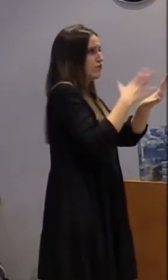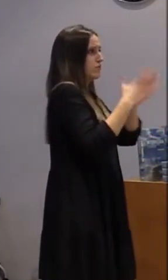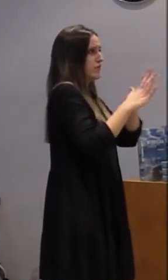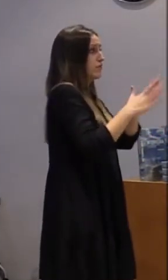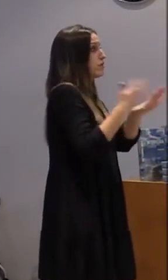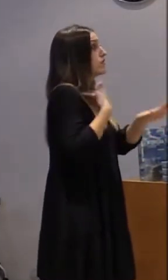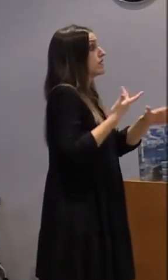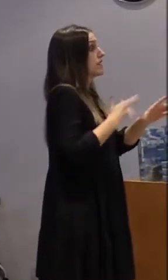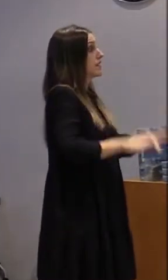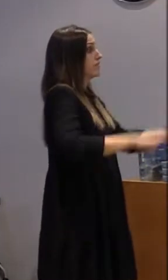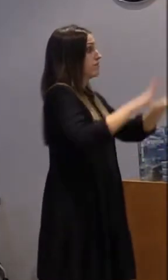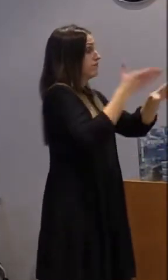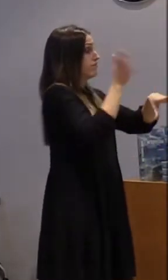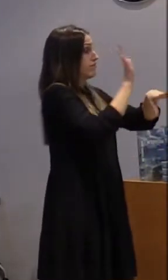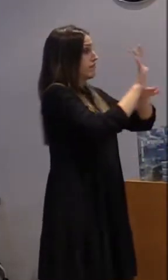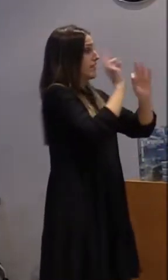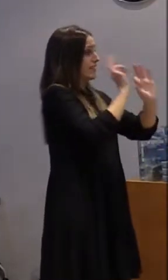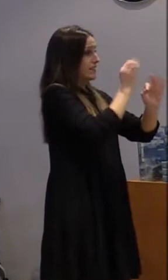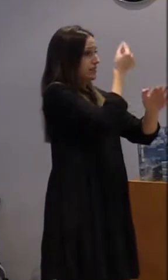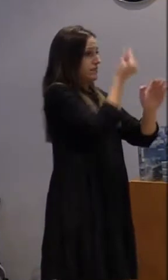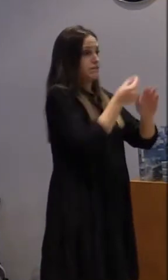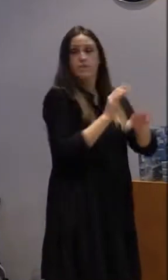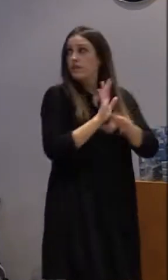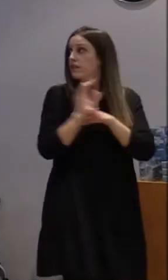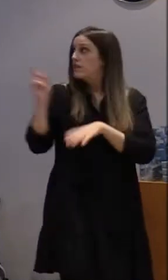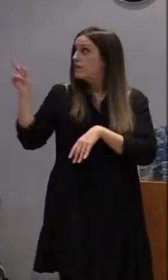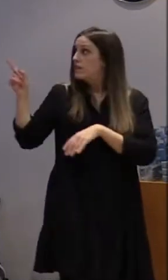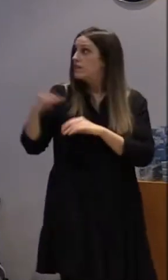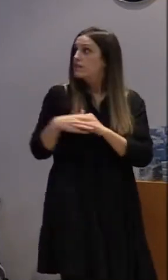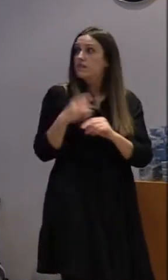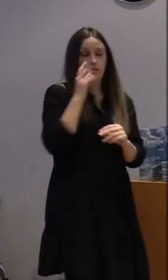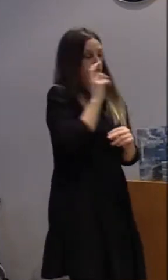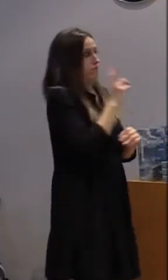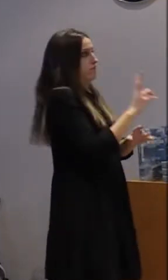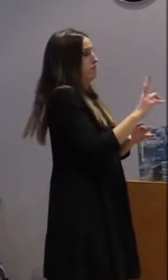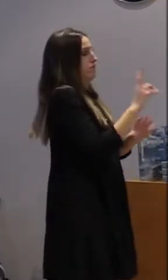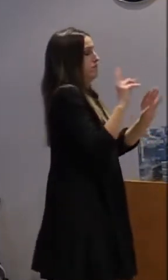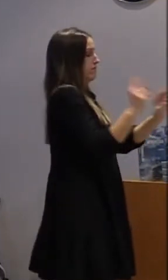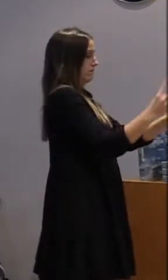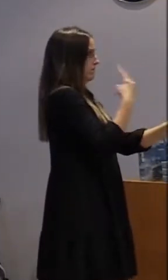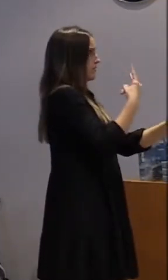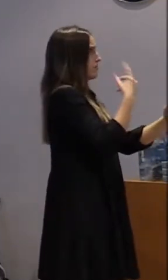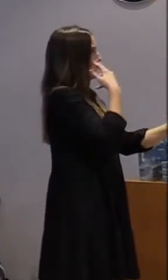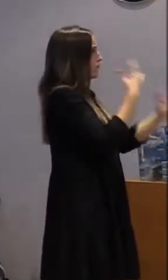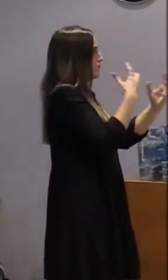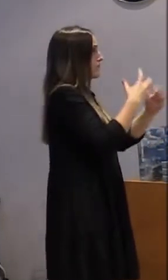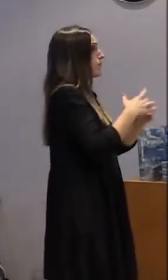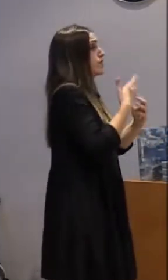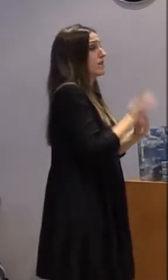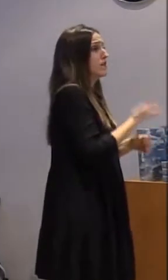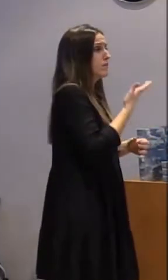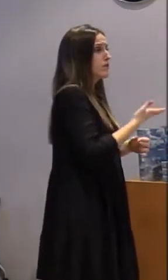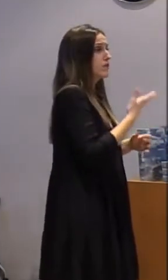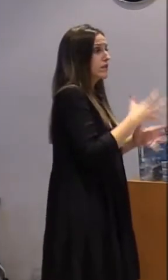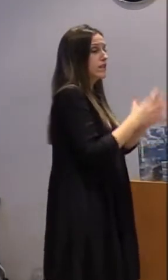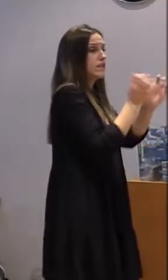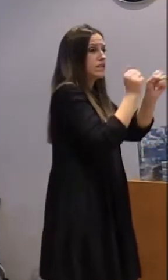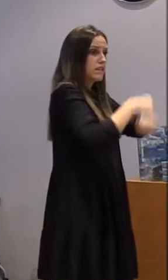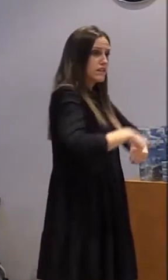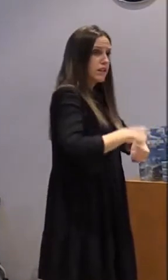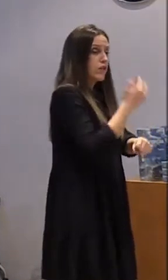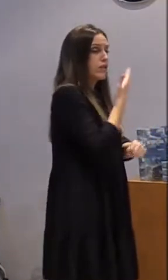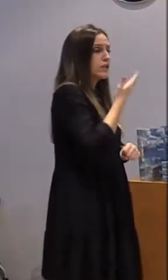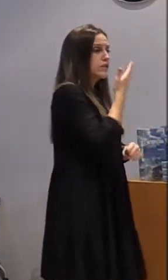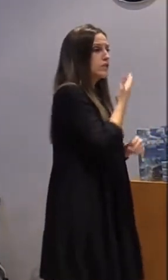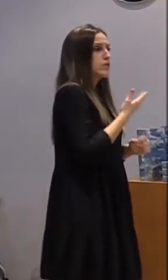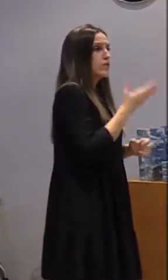así. Claro, esto entra por los ojos. Entonces, a la importancia ya del propio tratado o estudio